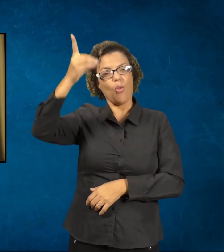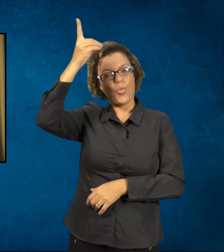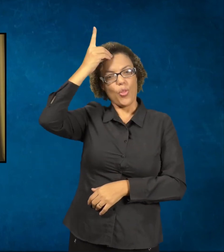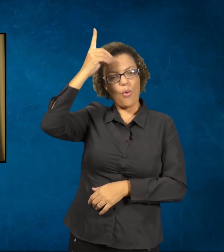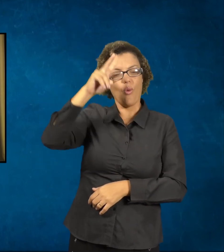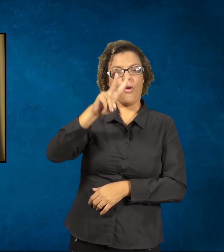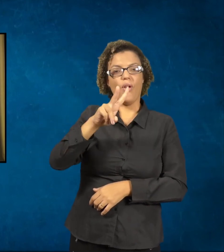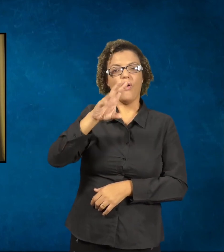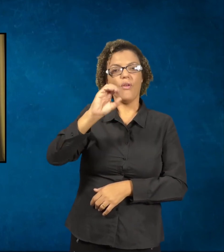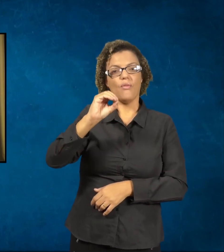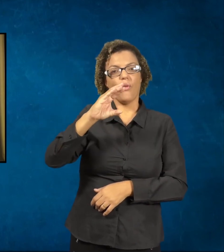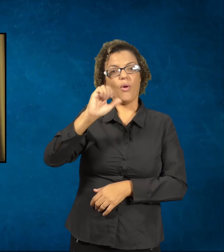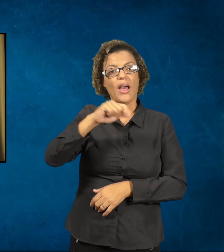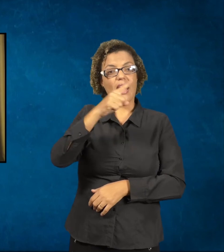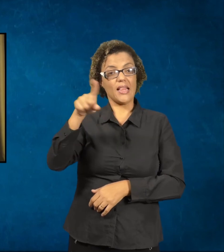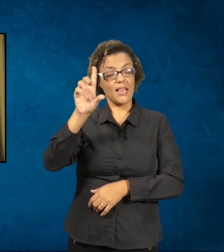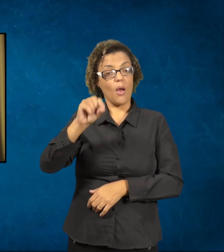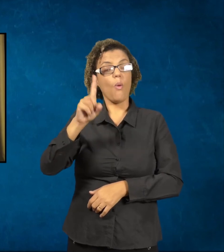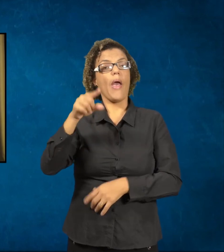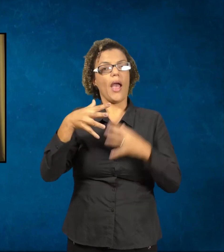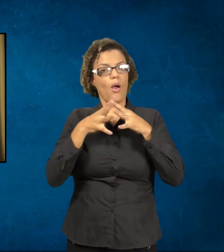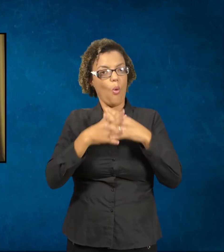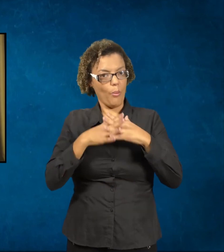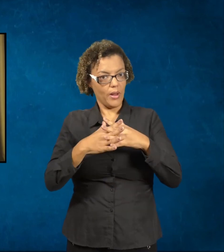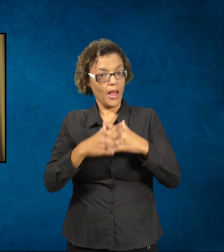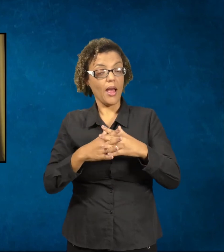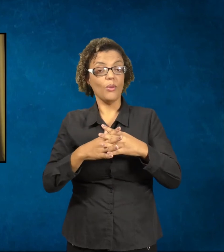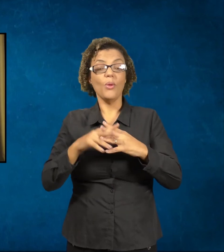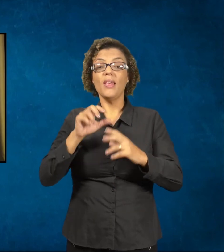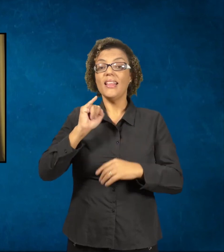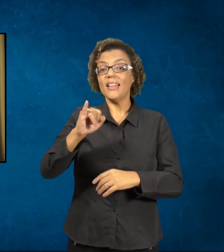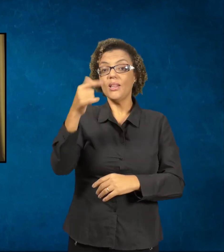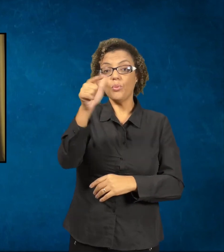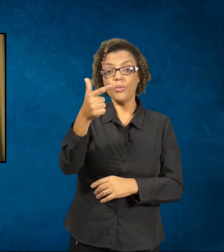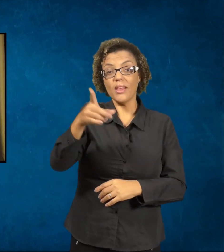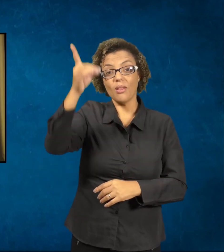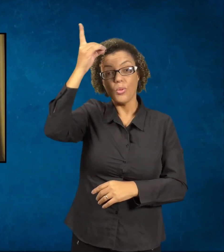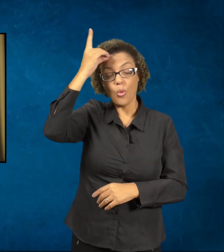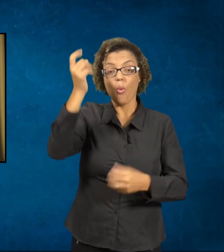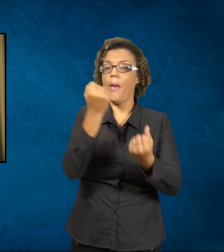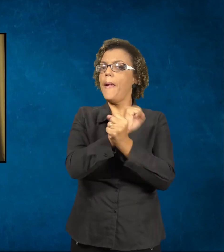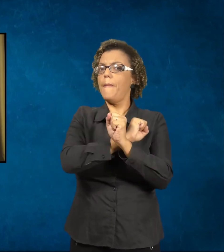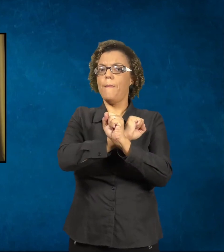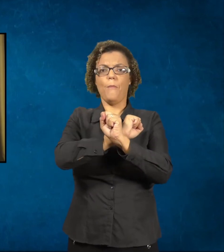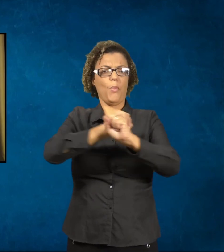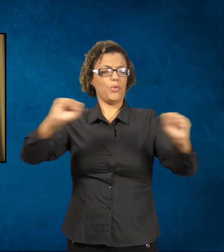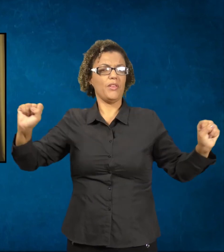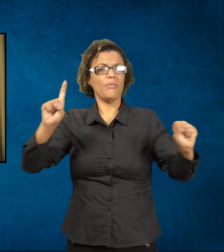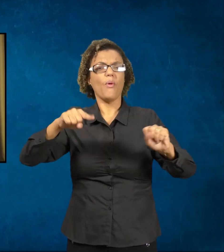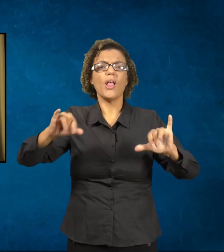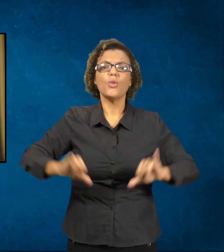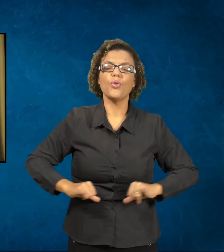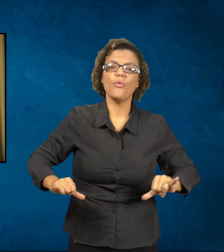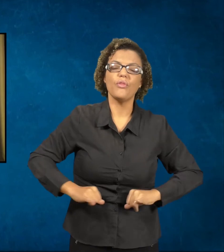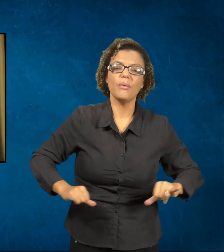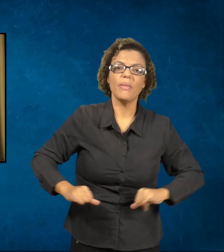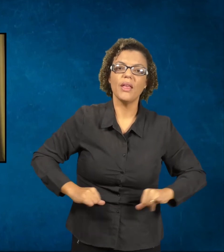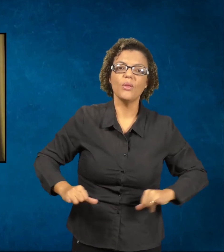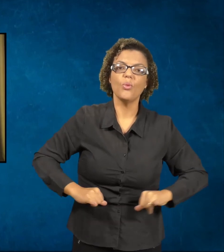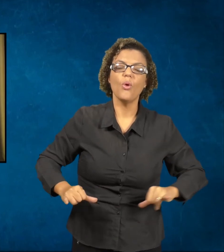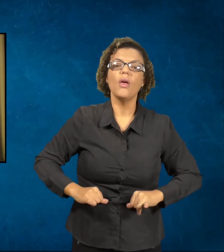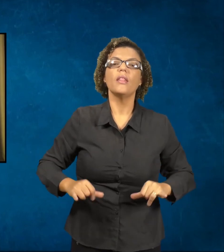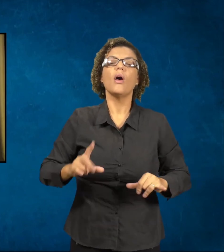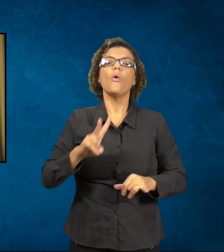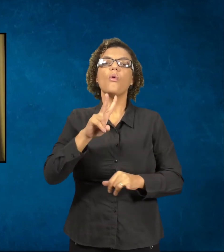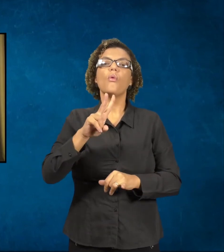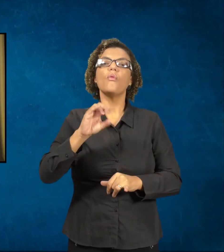não vocacionados, ela é impossível, é uma tortura. Aprenda a ouvir. Vocação vem de vox, aquela voz interna,